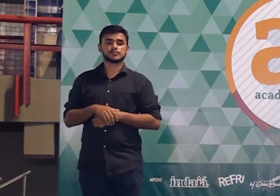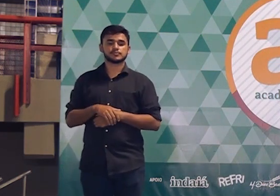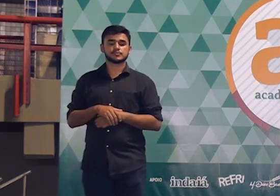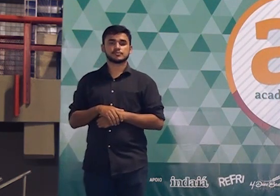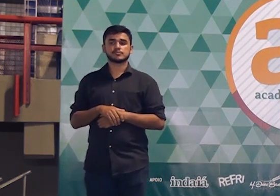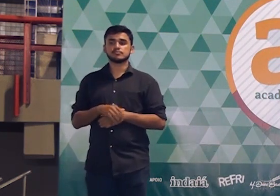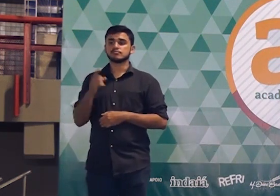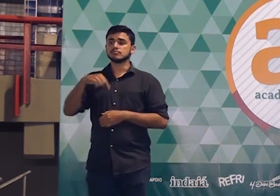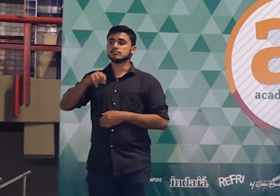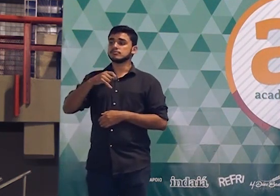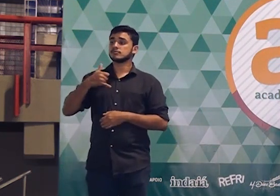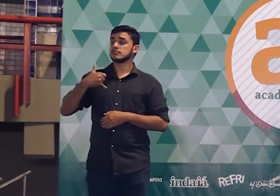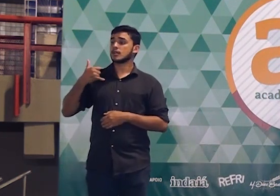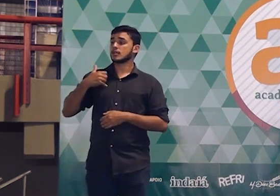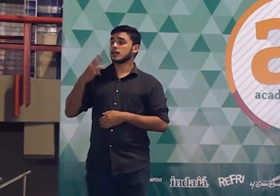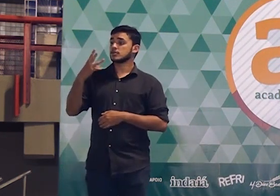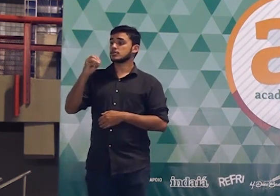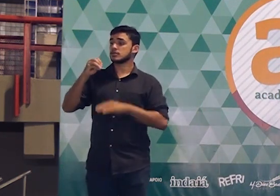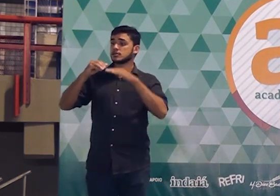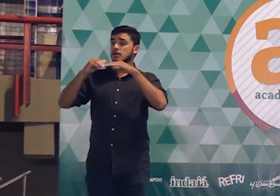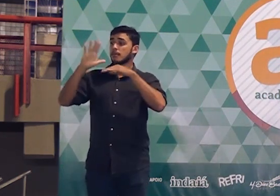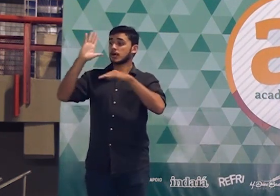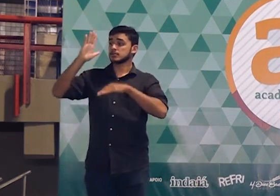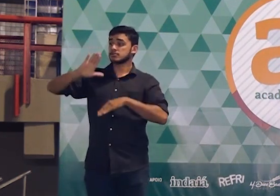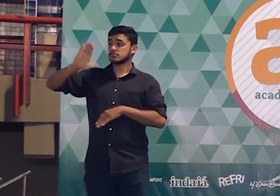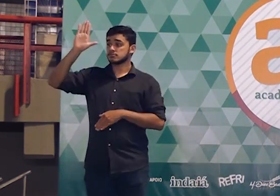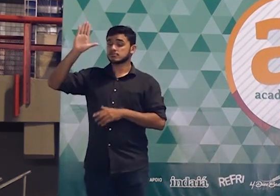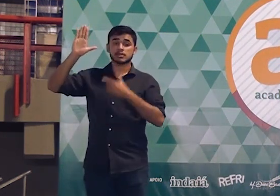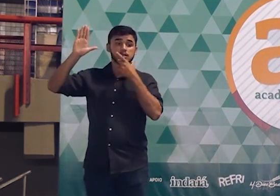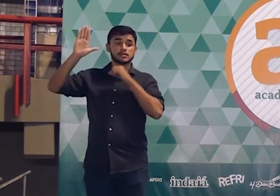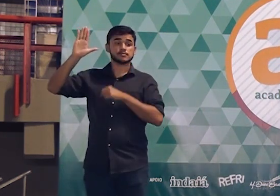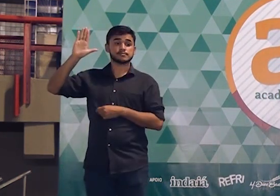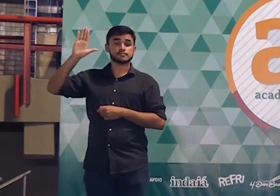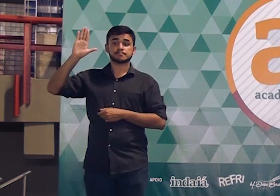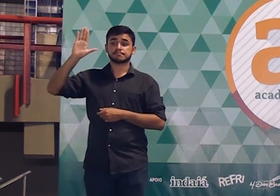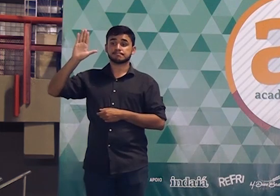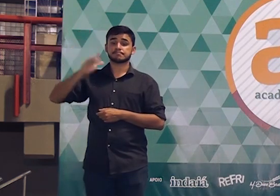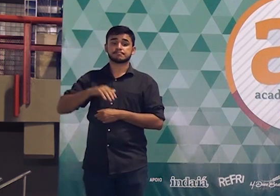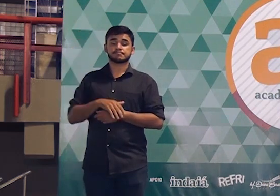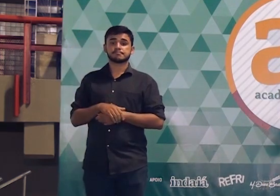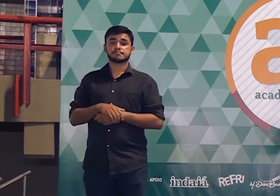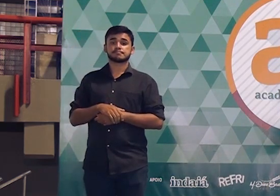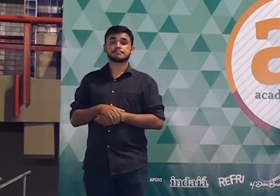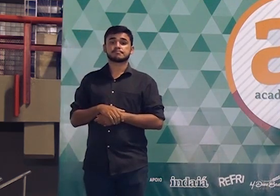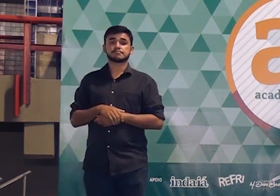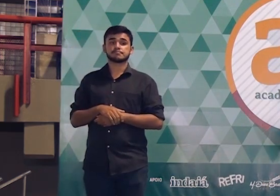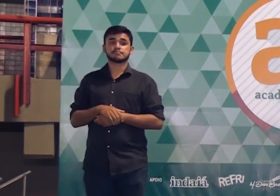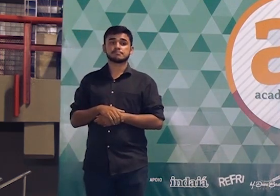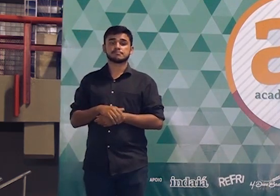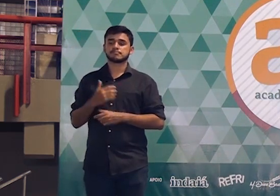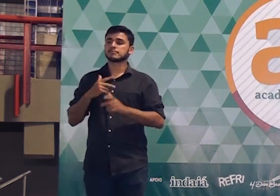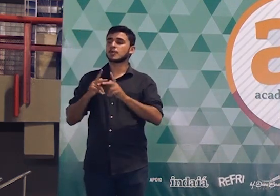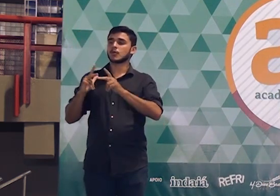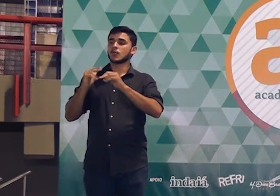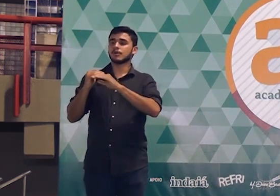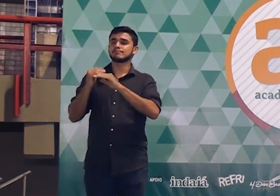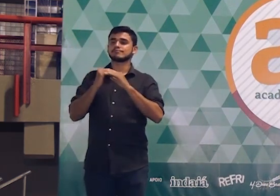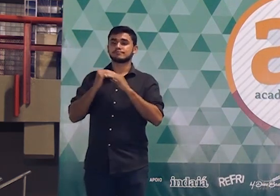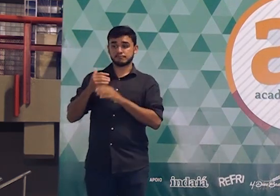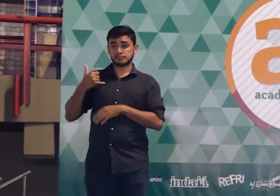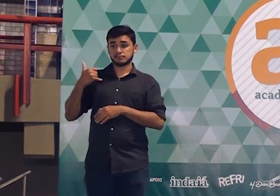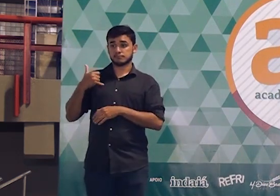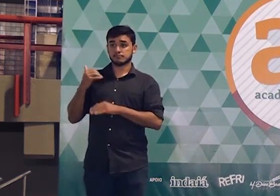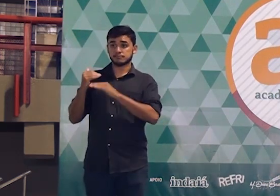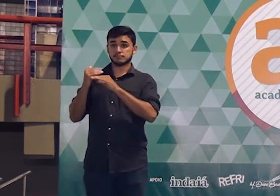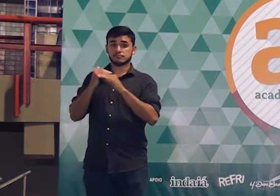Quem aqui tem mais de 30 anos, levanta o braço aí, só para eu ver. Maravilha, está todo mundo aqui na minha faixa etária. Todo